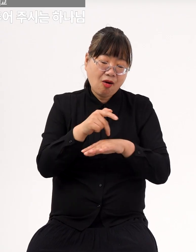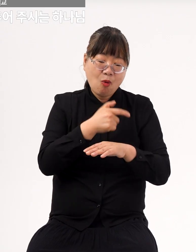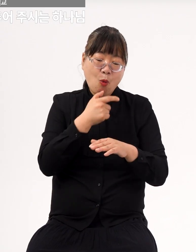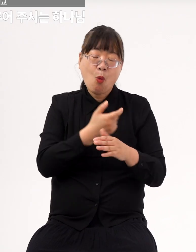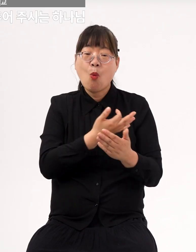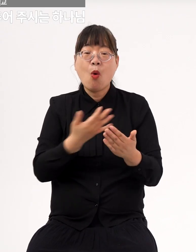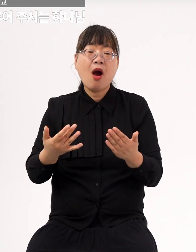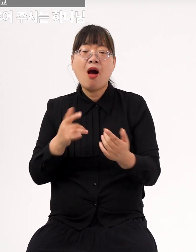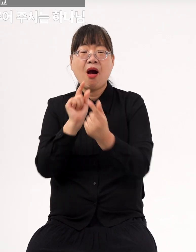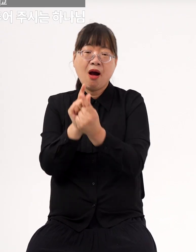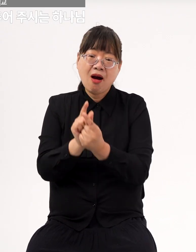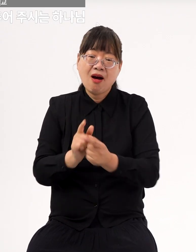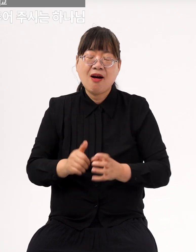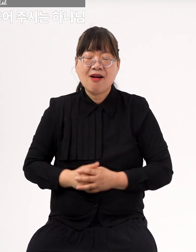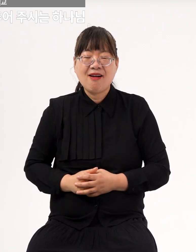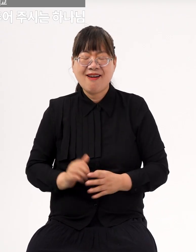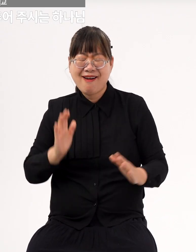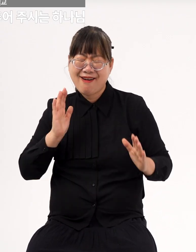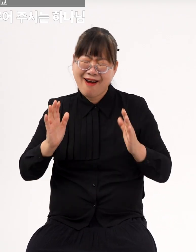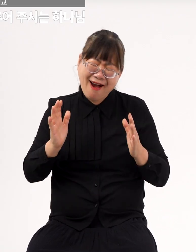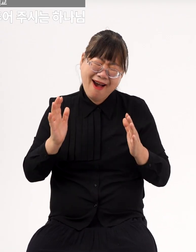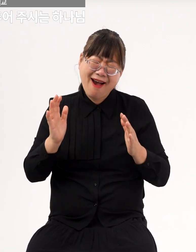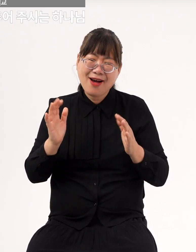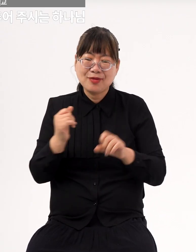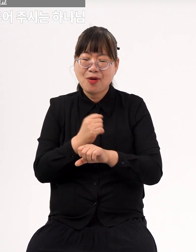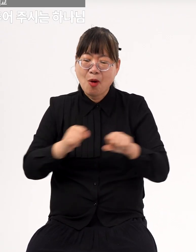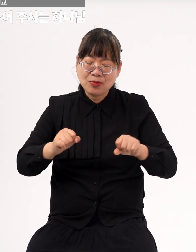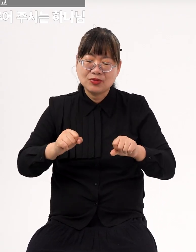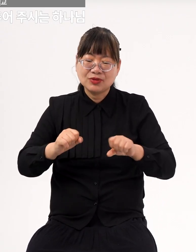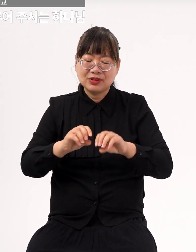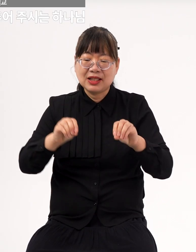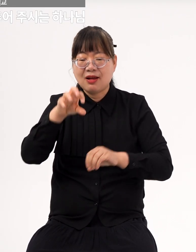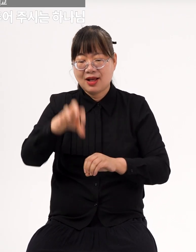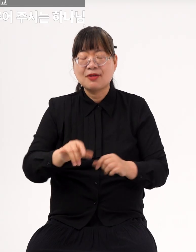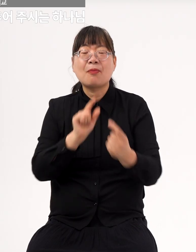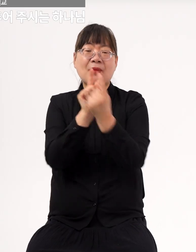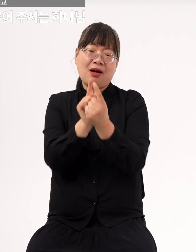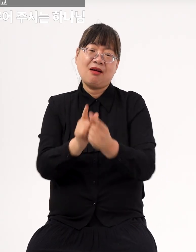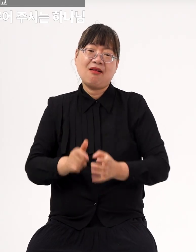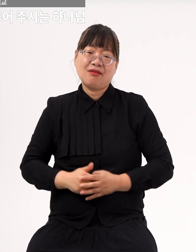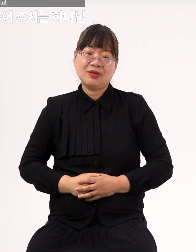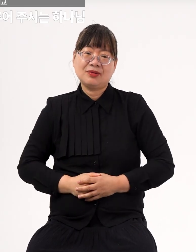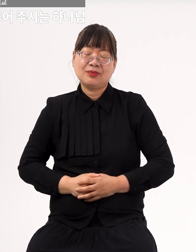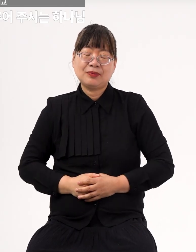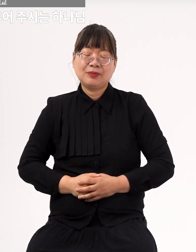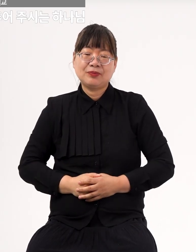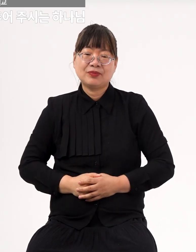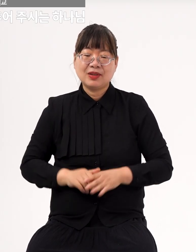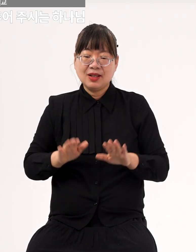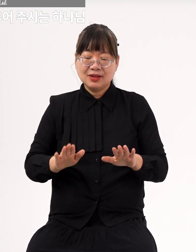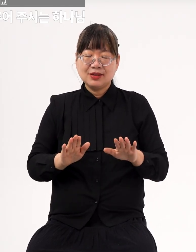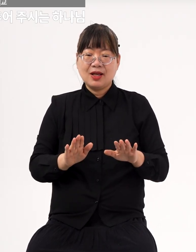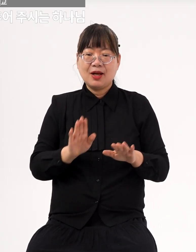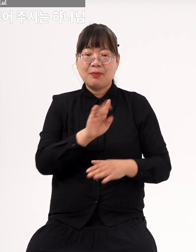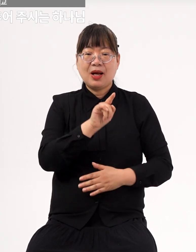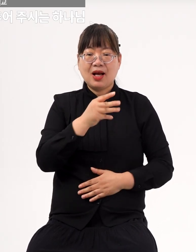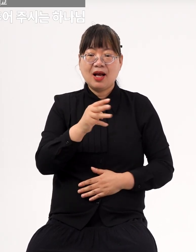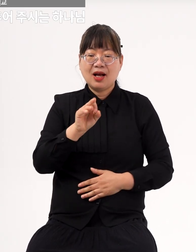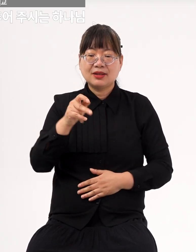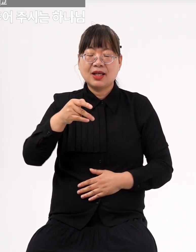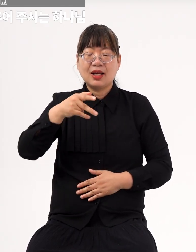나오고 달려야 될 들판이 나와요. 아 이제 내부적으로 우상도